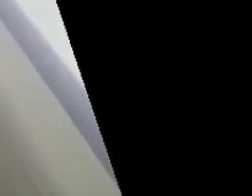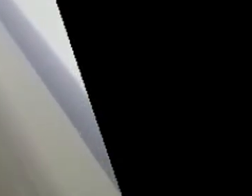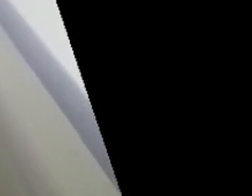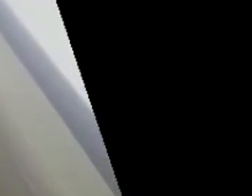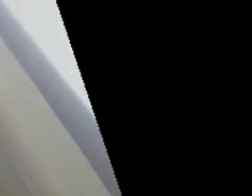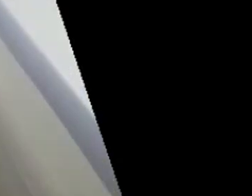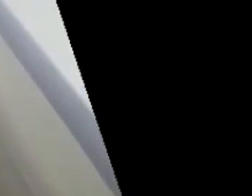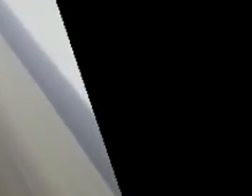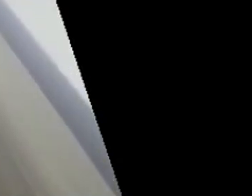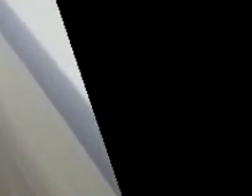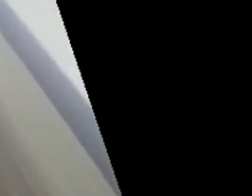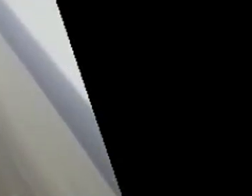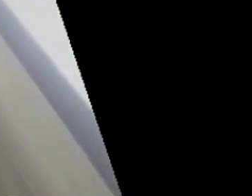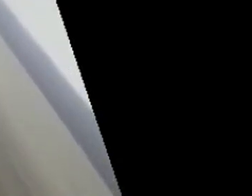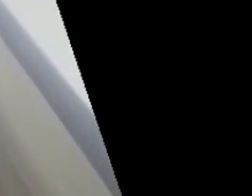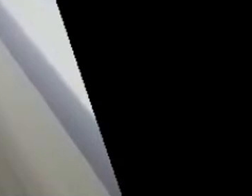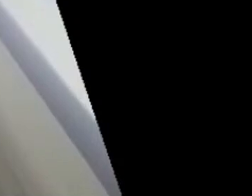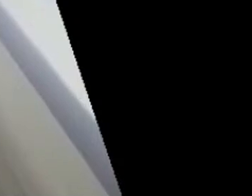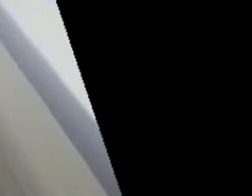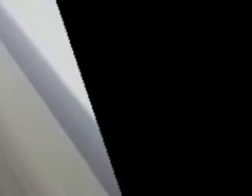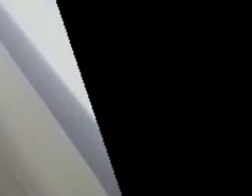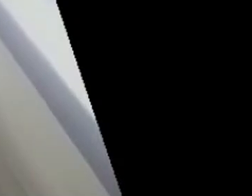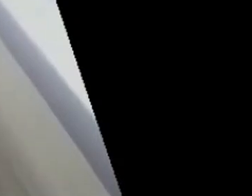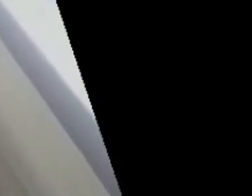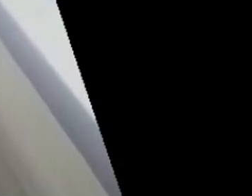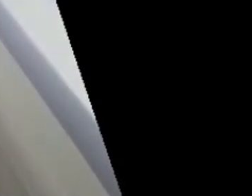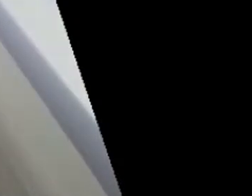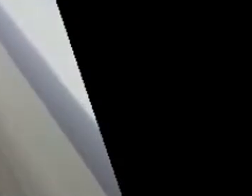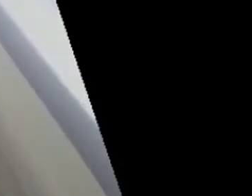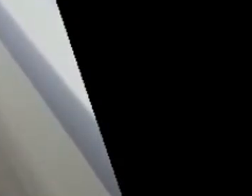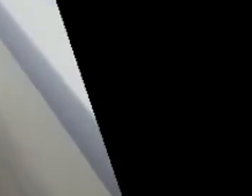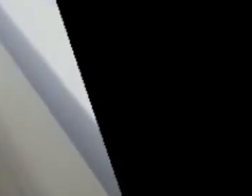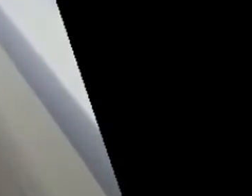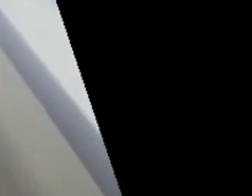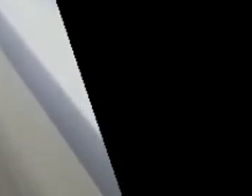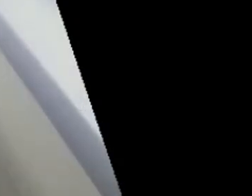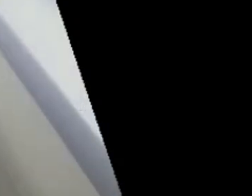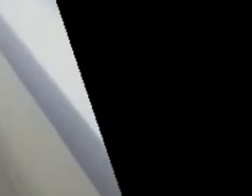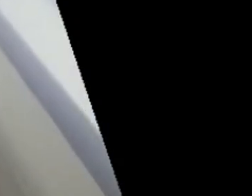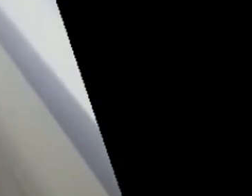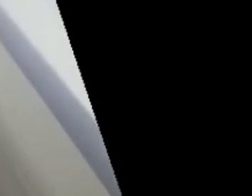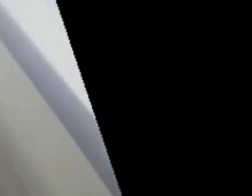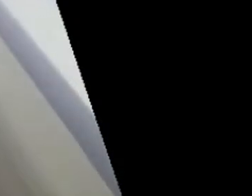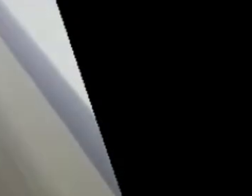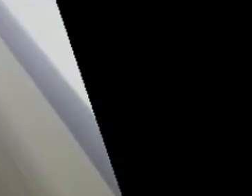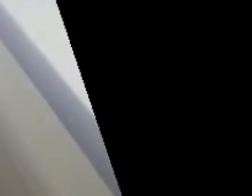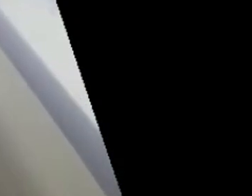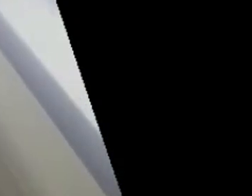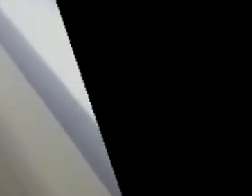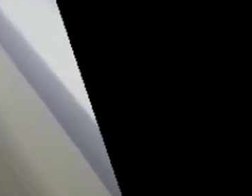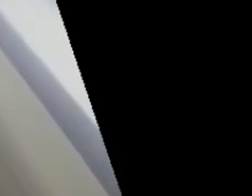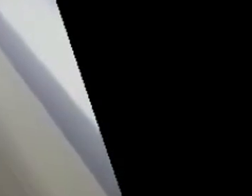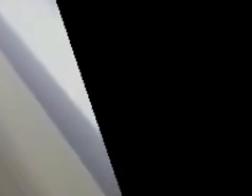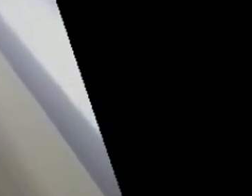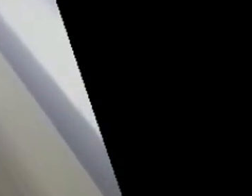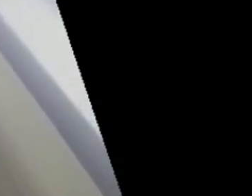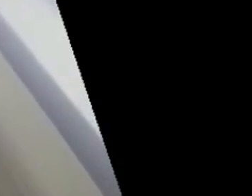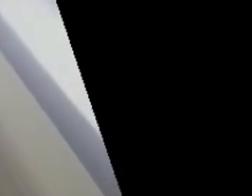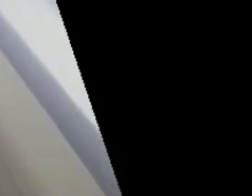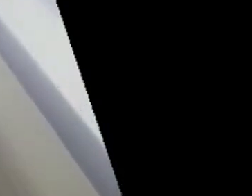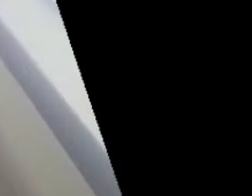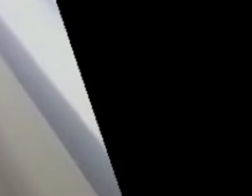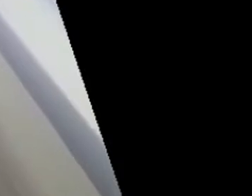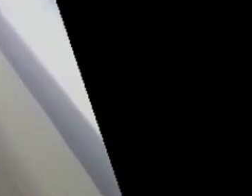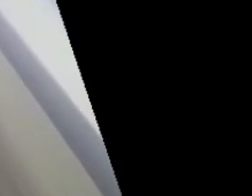integração. Lá, trabalhar lá é bom demais. Então, para mim foi muito bom. Eu